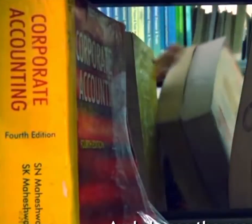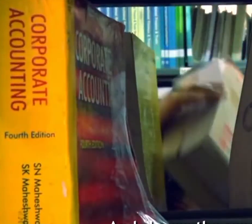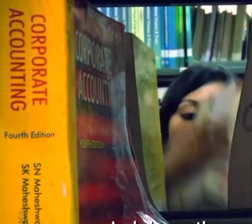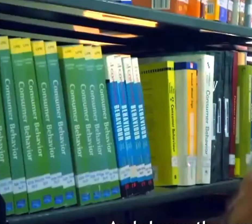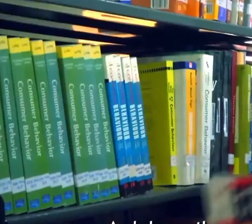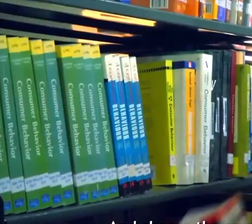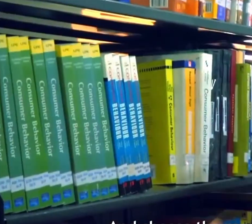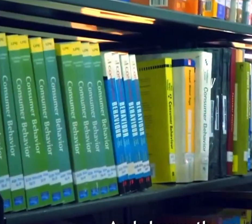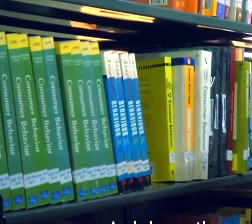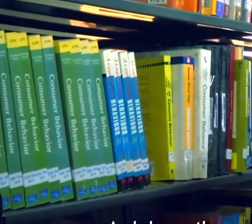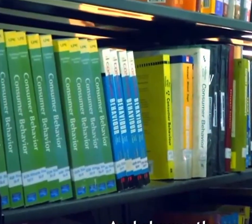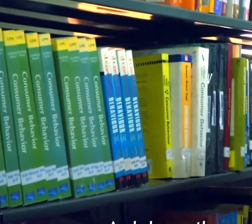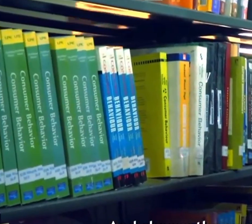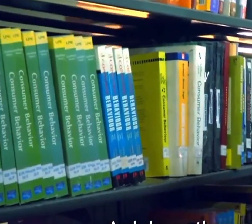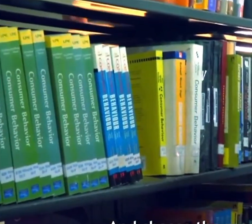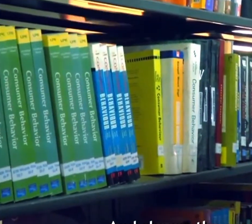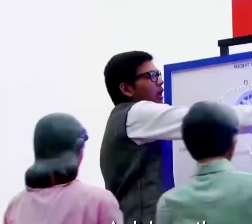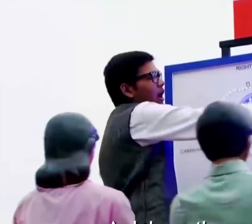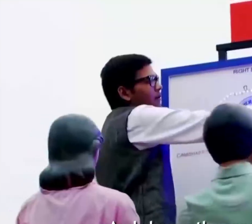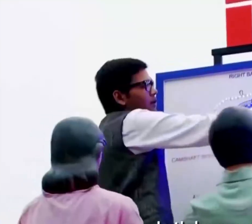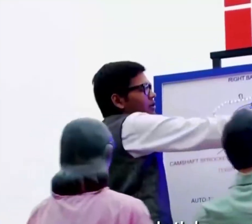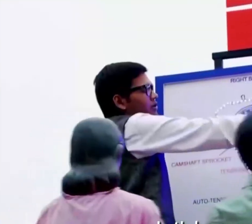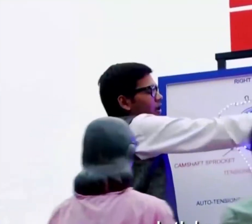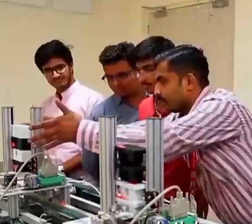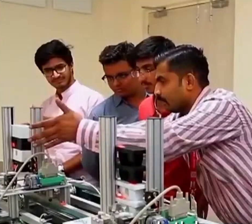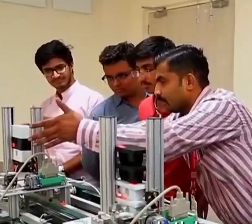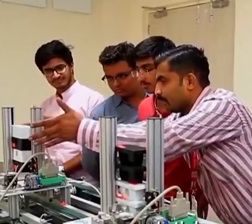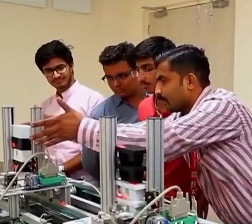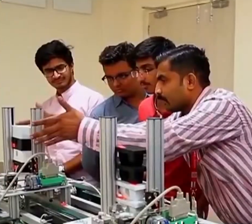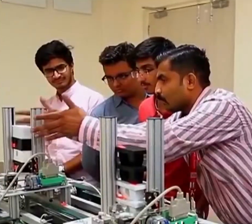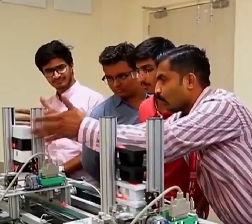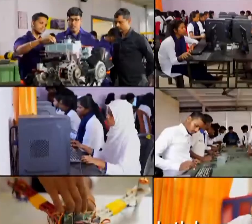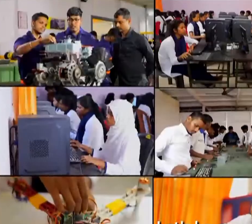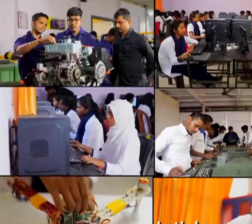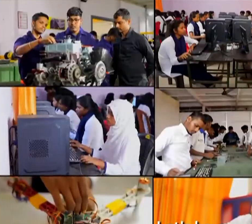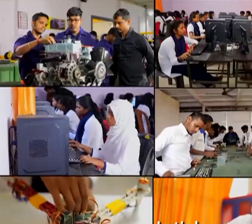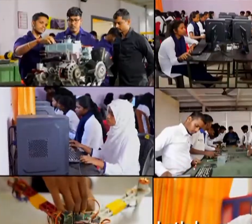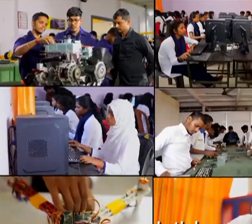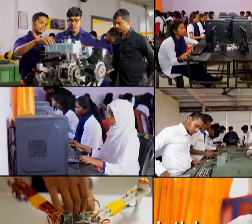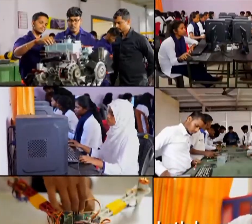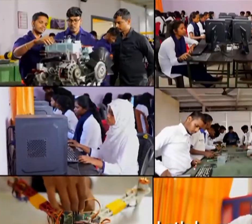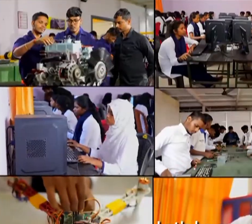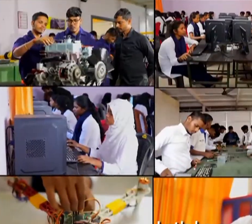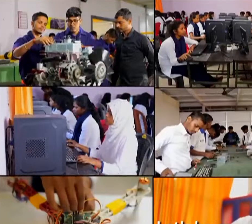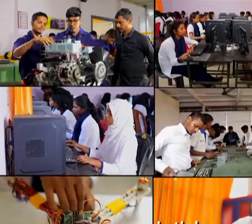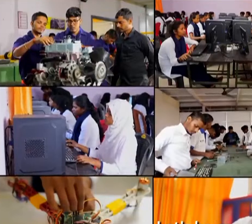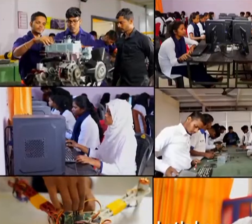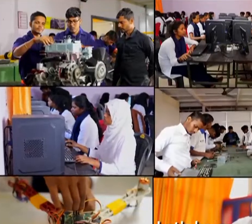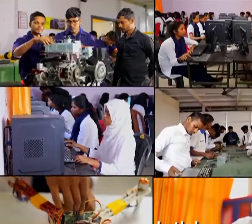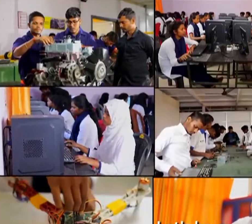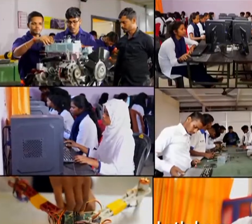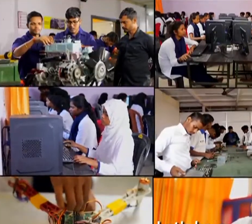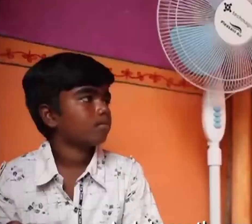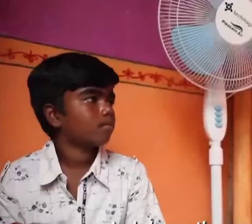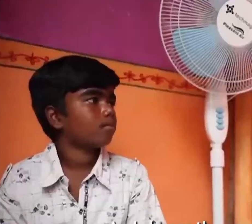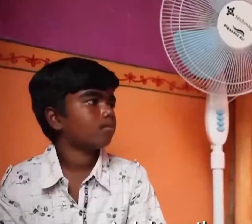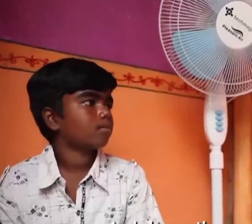स्वयं चुने, अपना दीपक स्वयं बने, हम